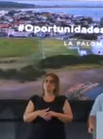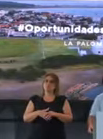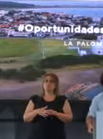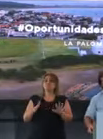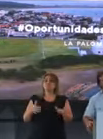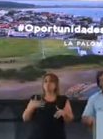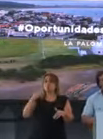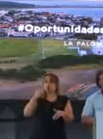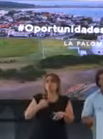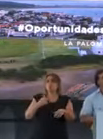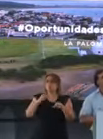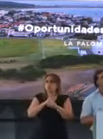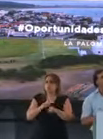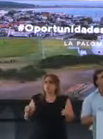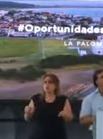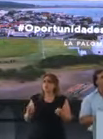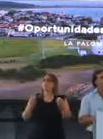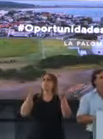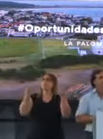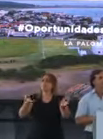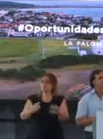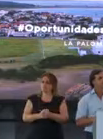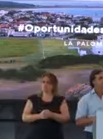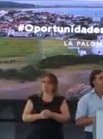Y yo creo que va a ser posible, ¿saben por qué, amigos?